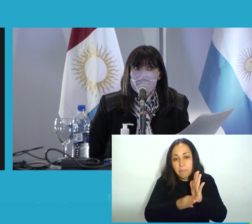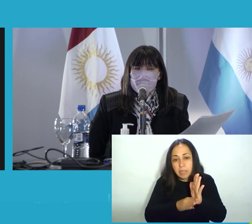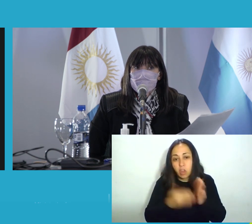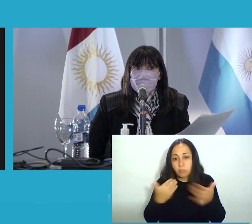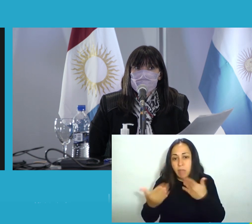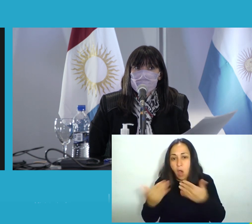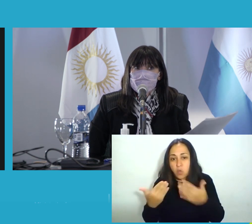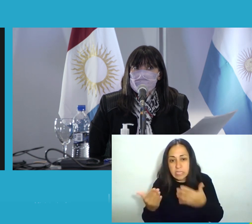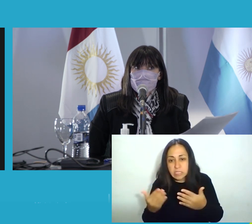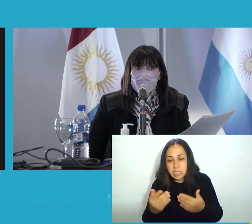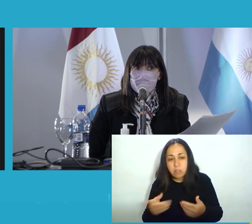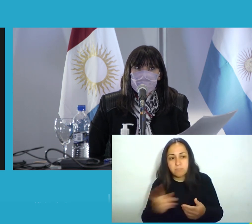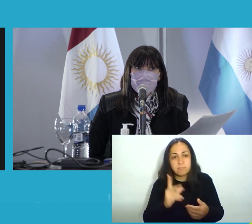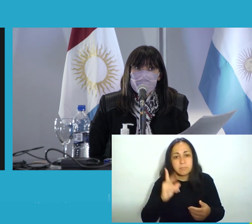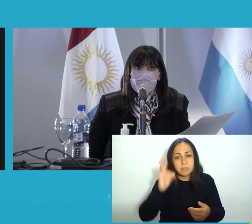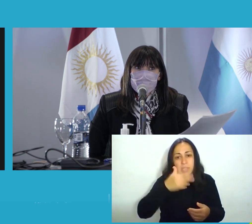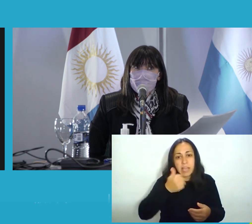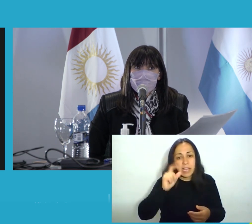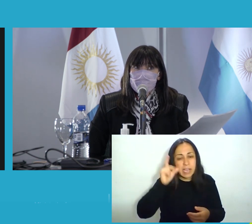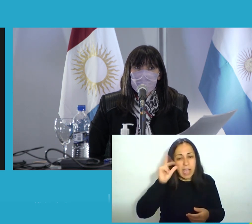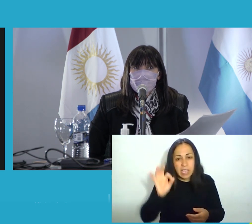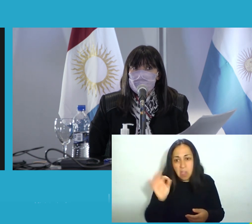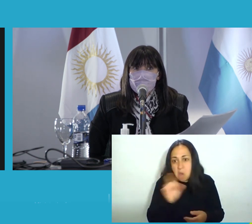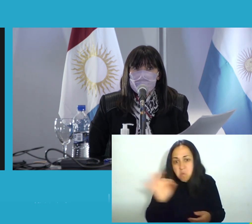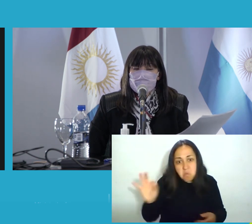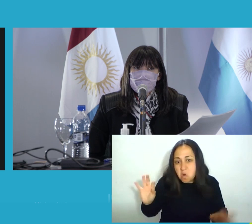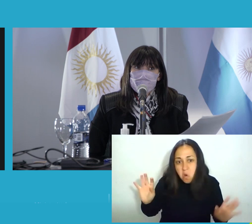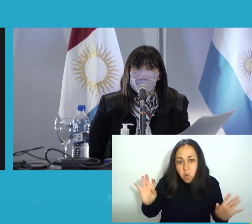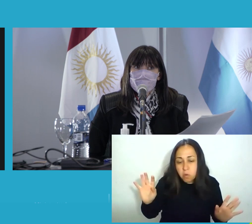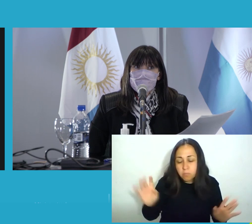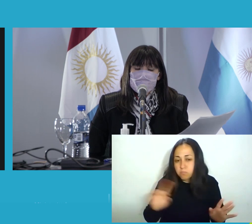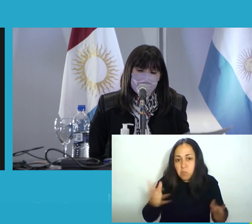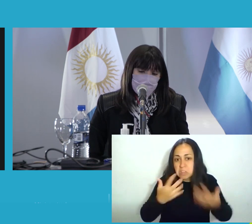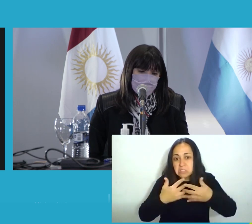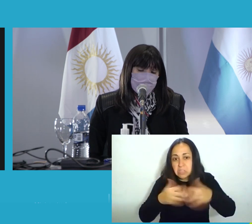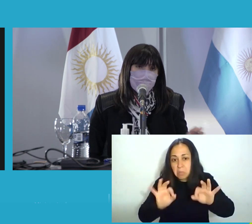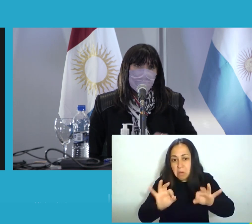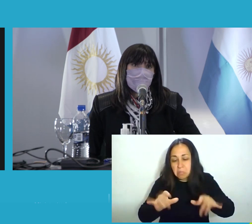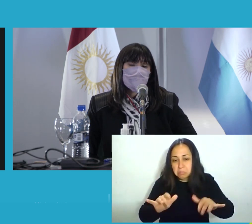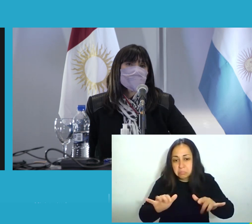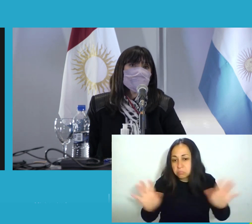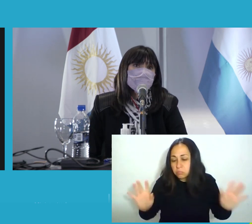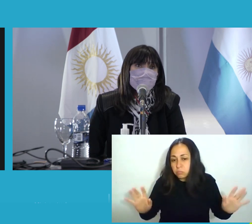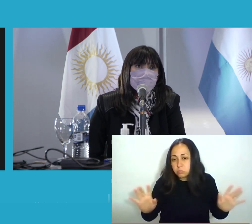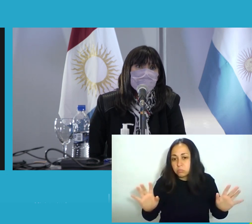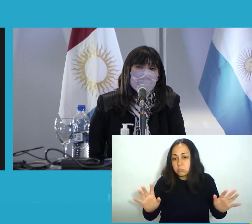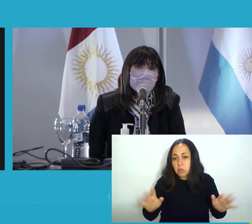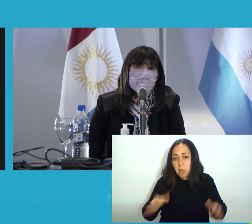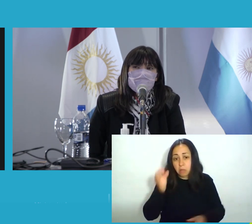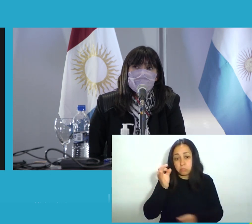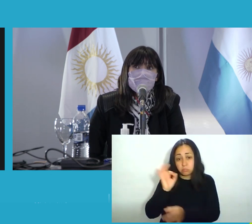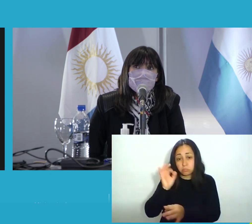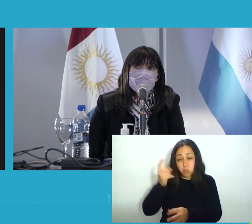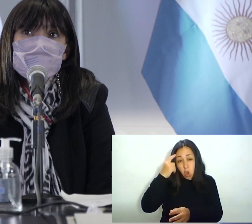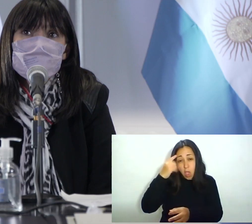audiencia. Digamos, no se constató que no hubo hackeo a la red ni hackeo a alguno al sistema. Ya está eso corroborado con los